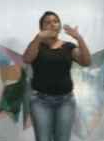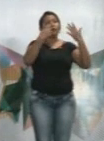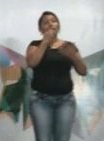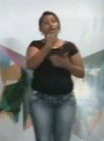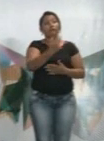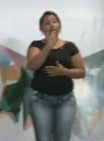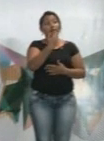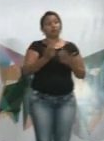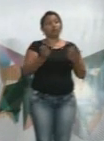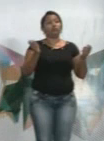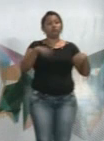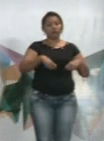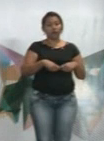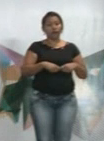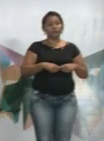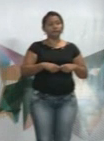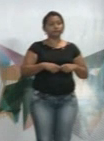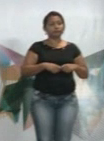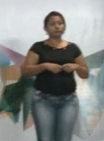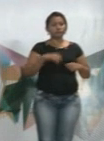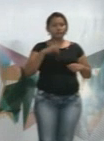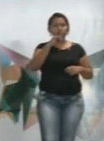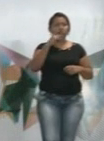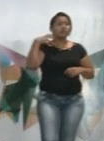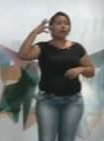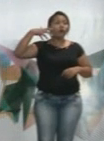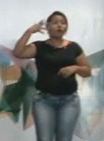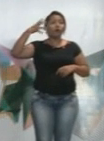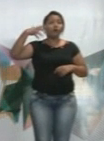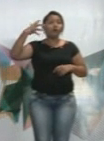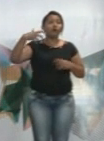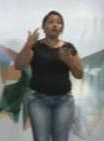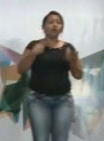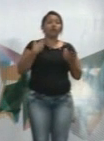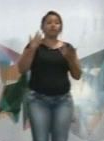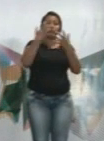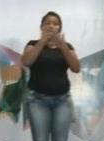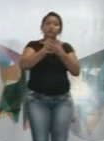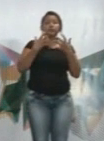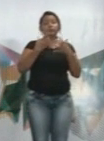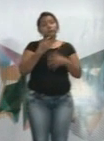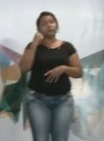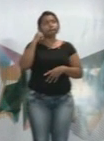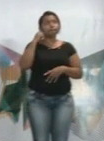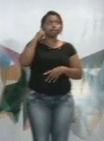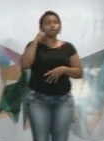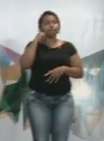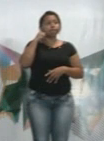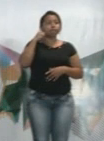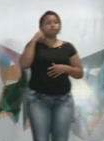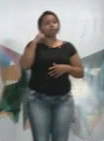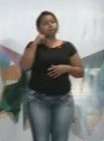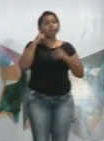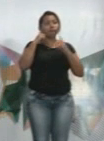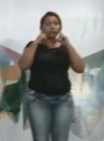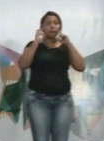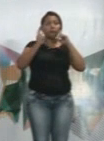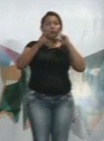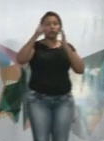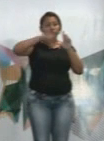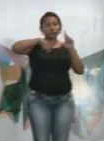Se você vai ouvir uma música que você gosta tanto, pega a letra da música, mesmo com seus fonezinhos brancos balançando a cabeça que nem calando, você pode ficar ouvindo a música e acompanhando a